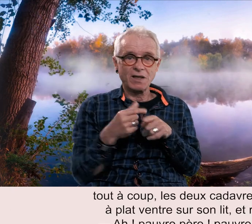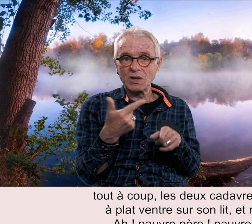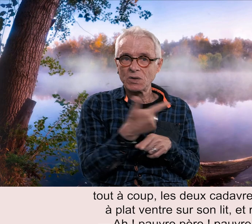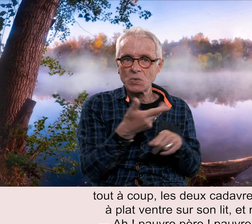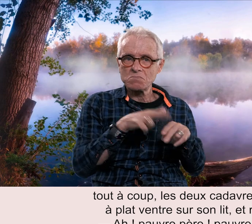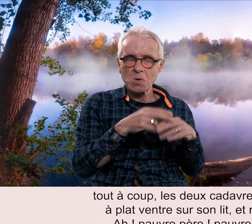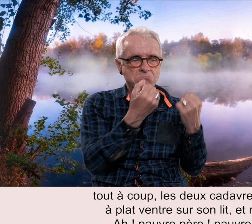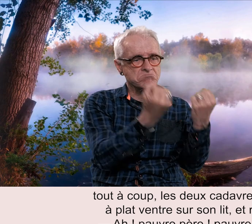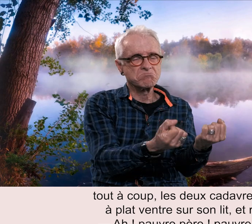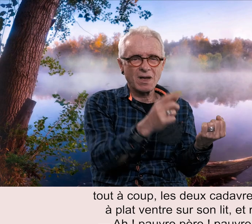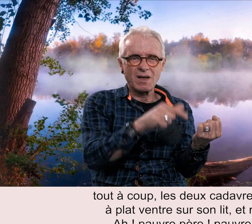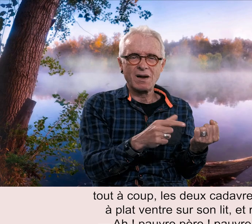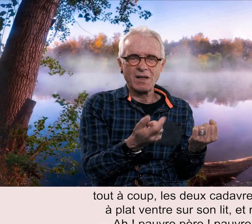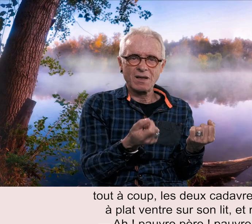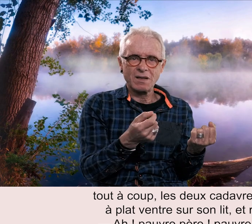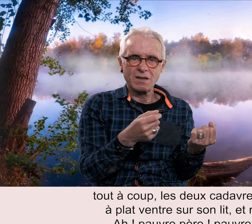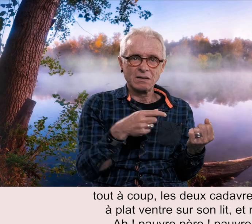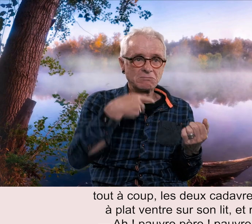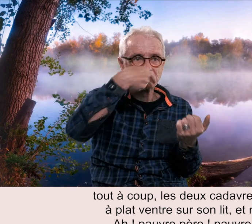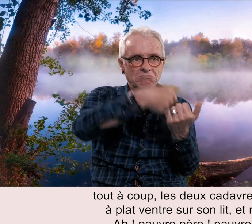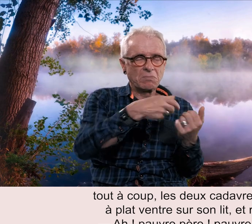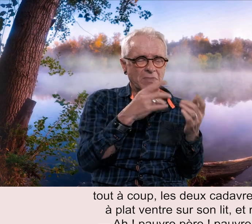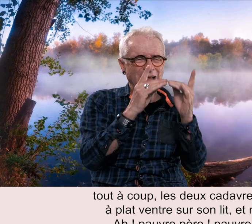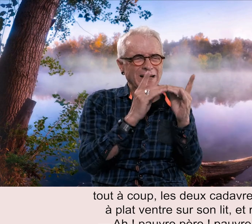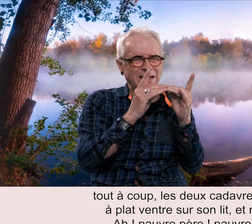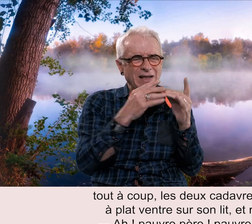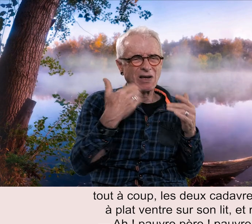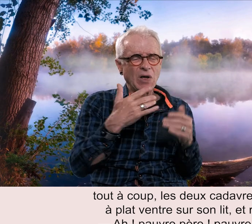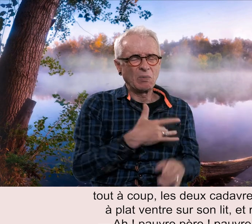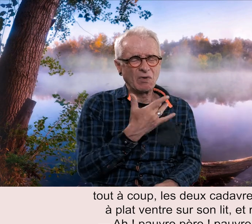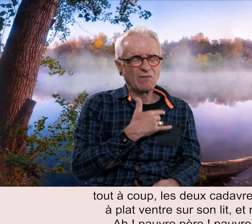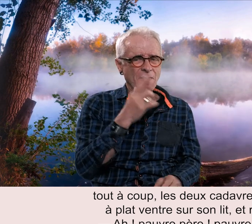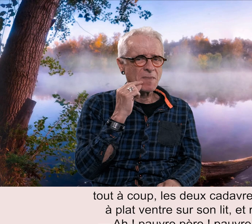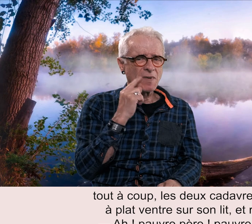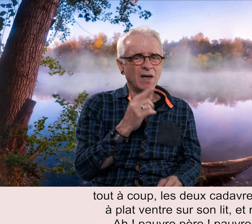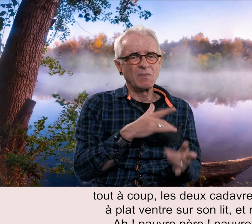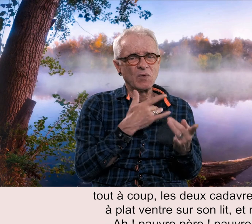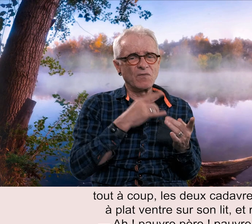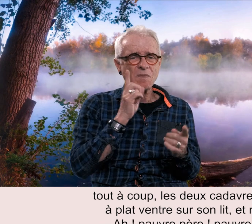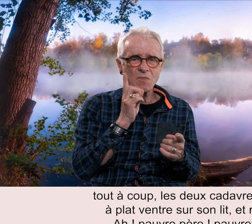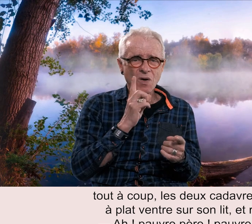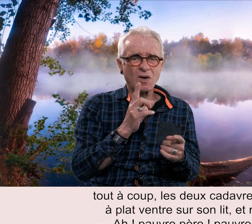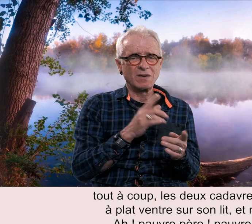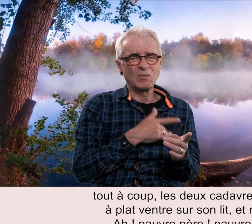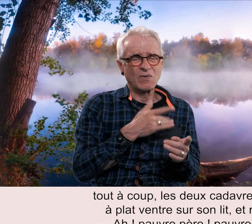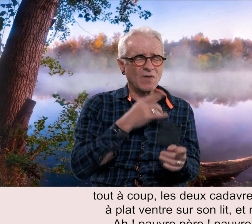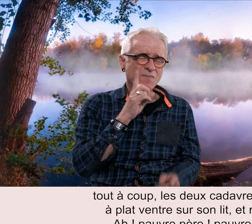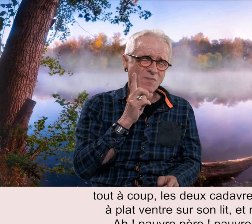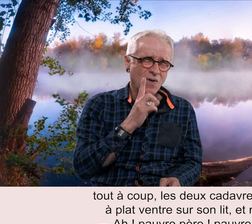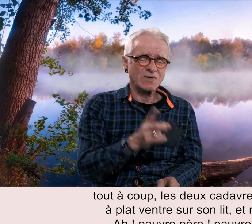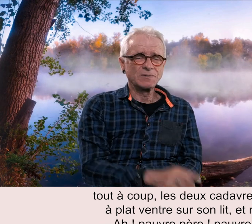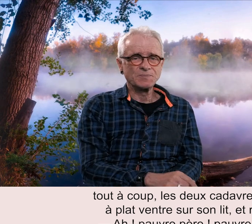cadavres étaient là. Ils se jetaient à plat ventre sur son lit et répétaient en pleurant « Ah, pauvre père, pauvre mère, pauvre mère !